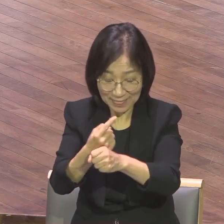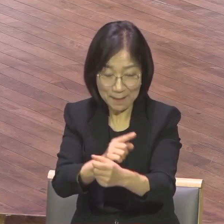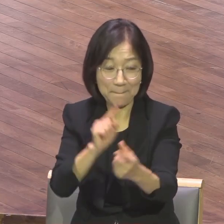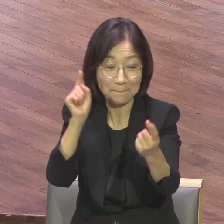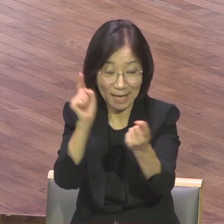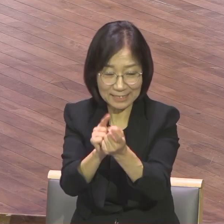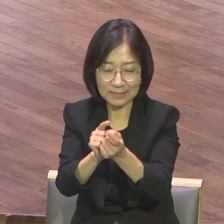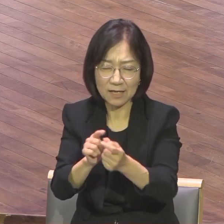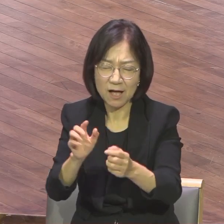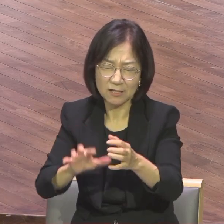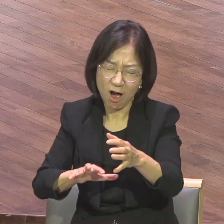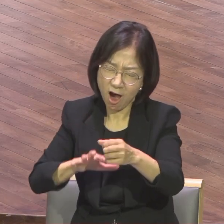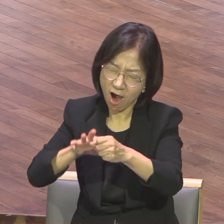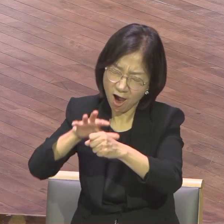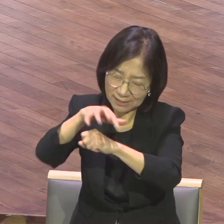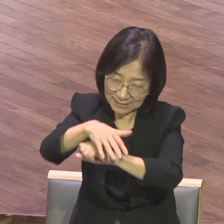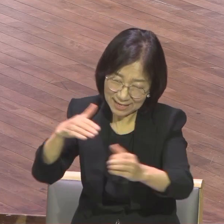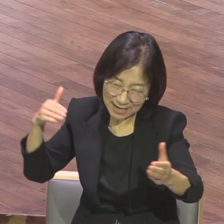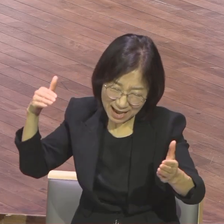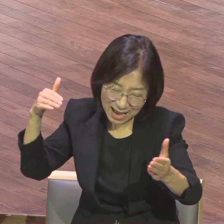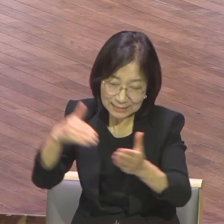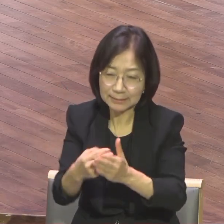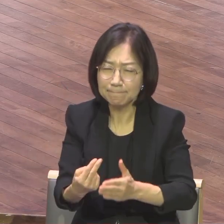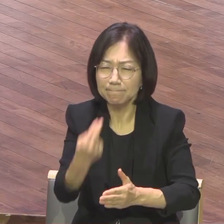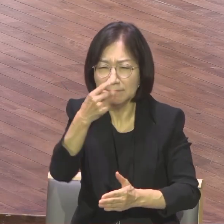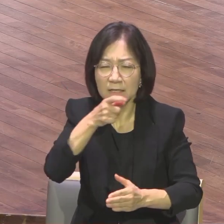흘러가 그들을 다 살려내는 그런 환상.